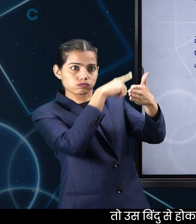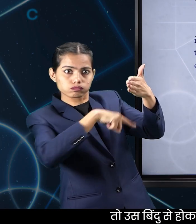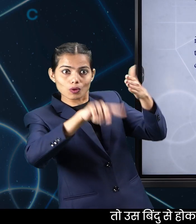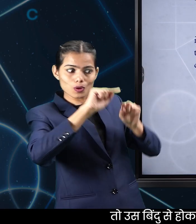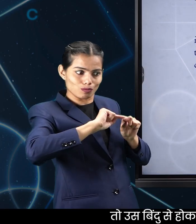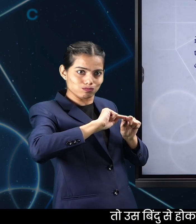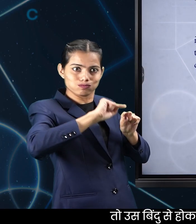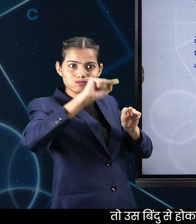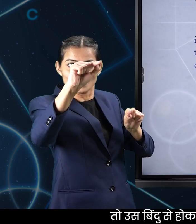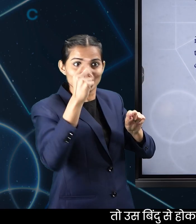होगी।